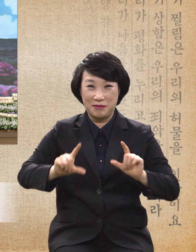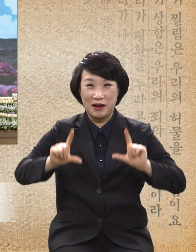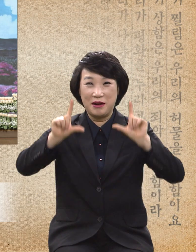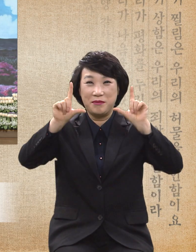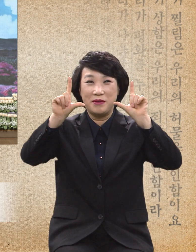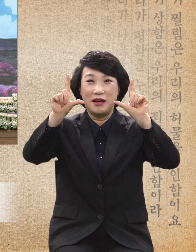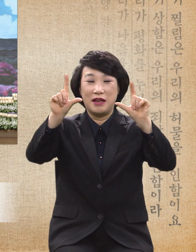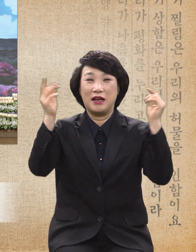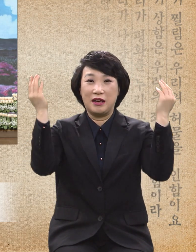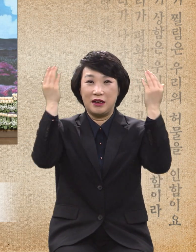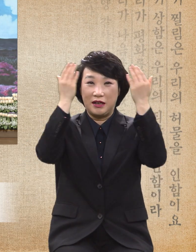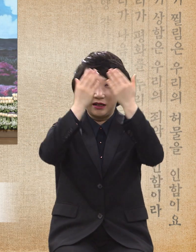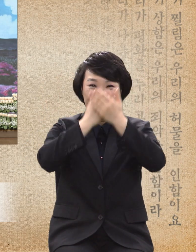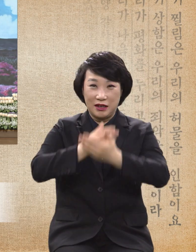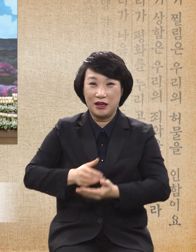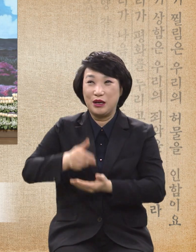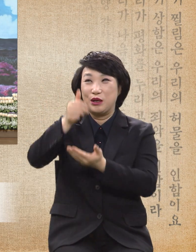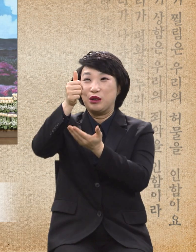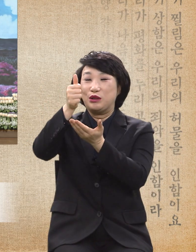그날 밤에